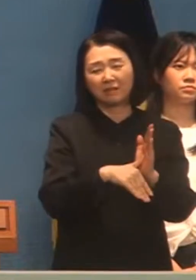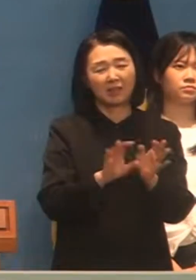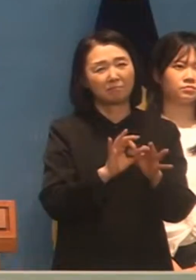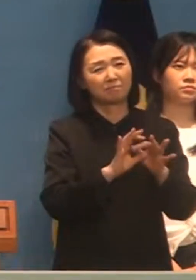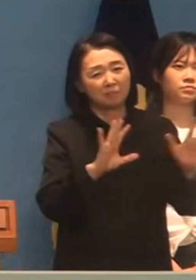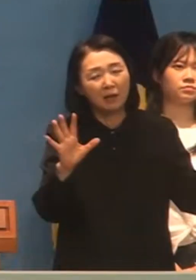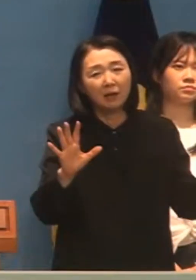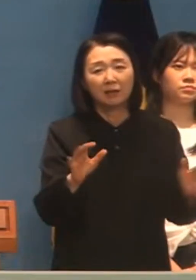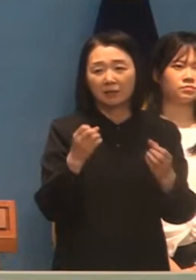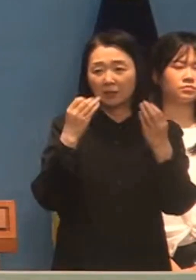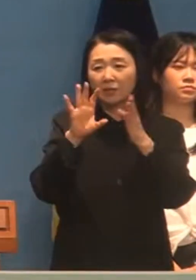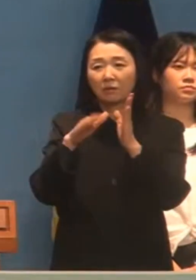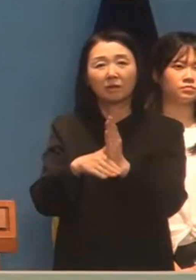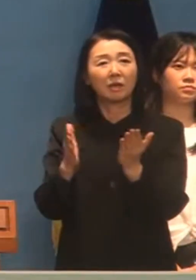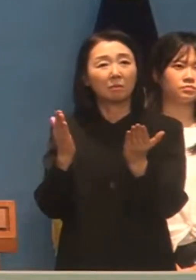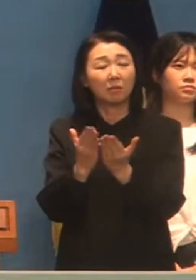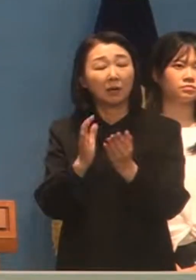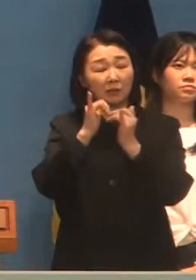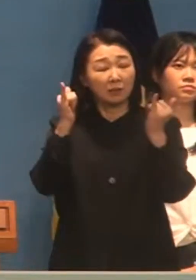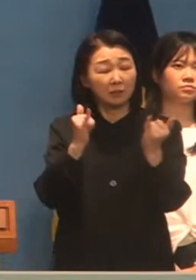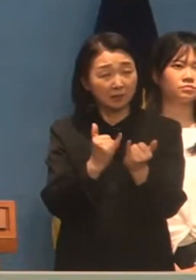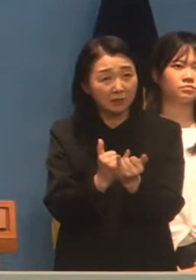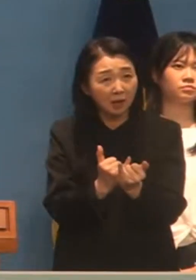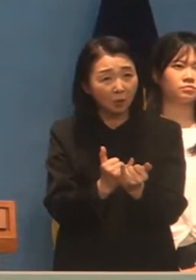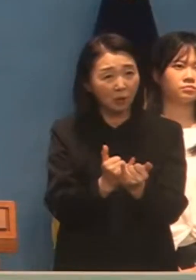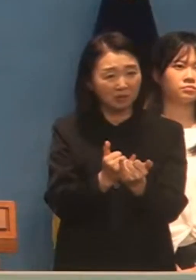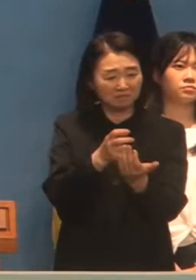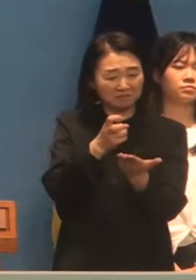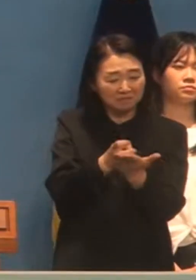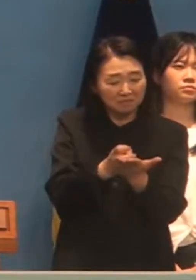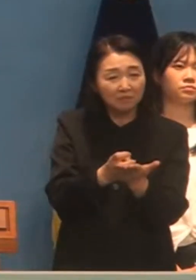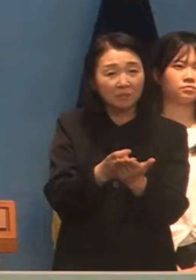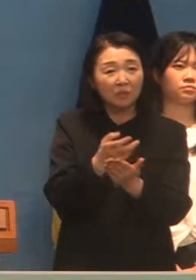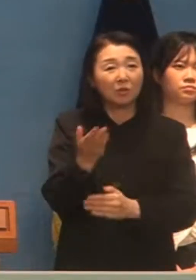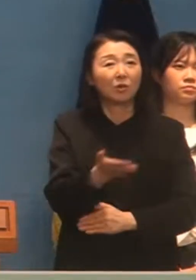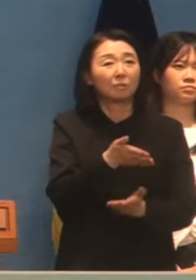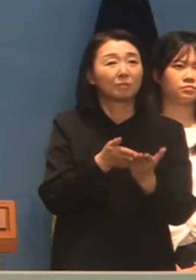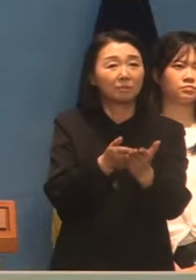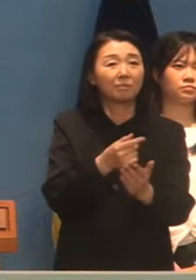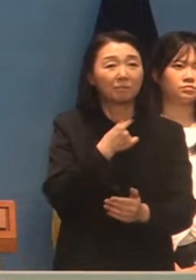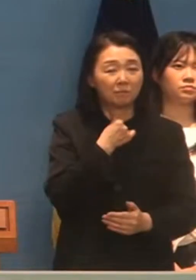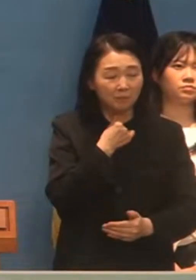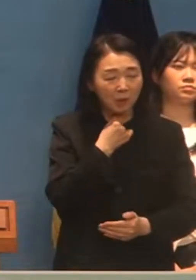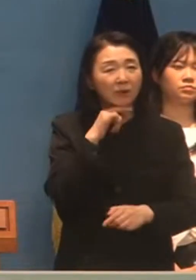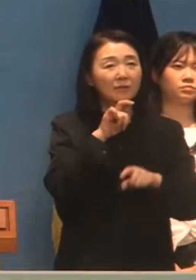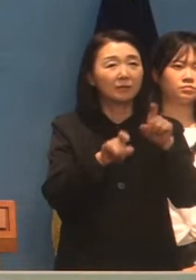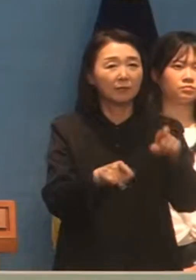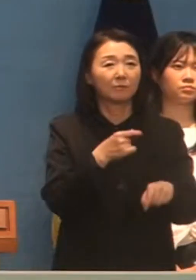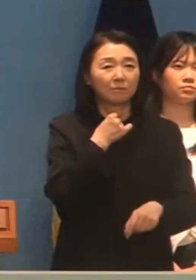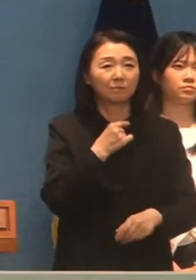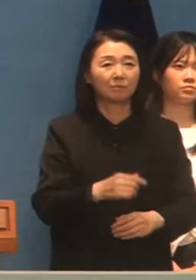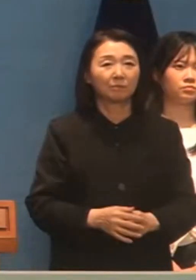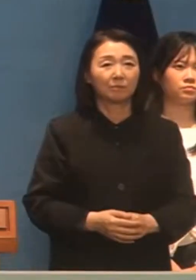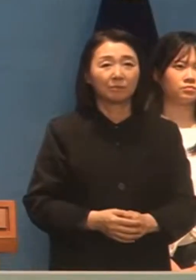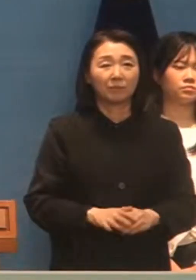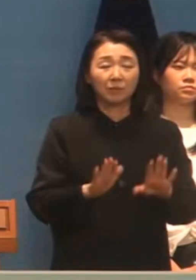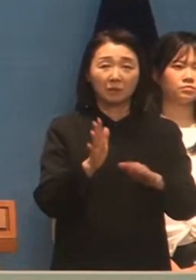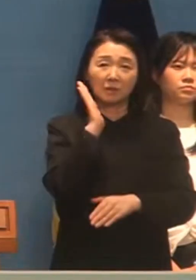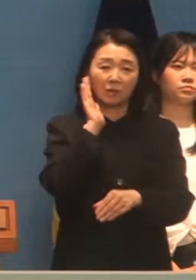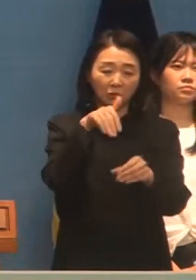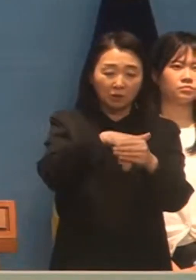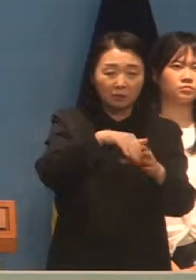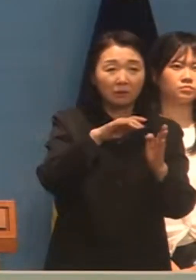시대에 걸맞는 새로운 사회계약을 청년들과 함께 국민들에게 제안하고 실천해 나가겠습니다. 이번